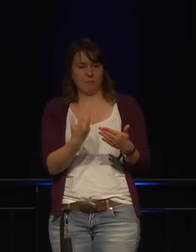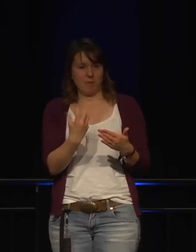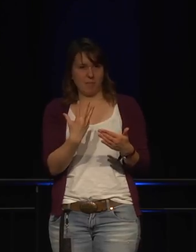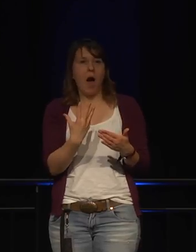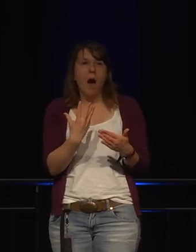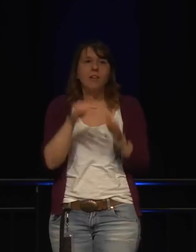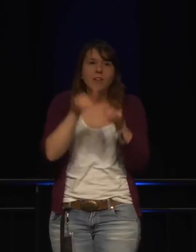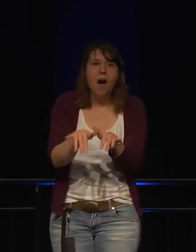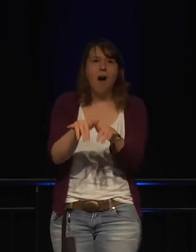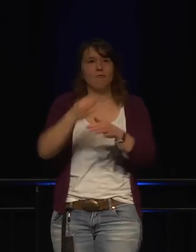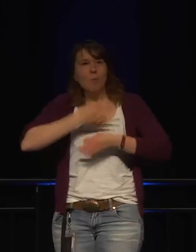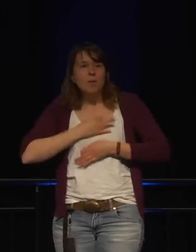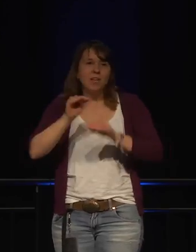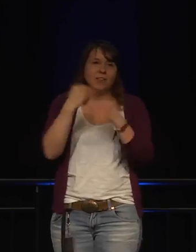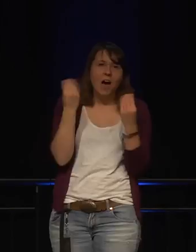escuchar.